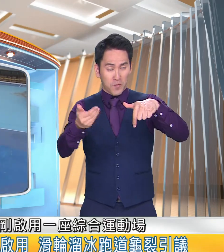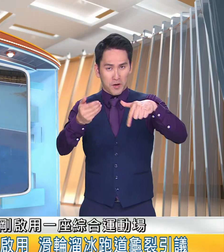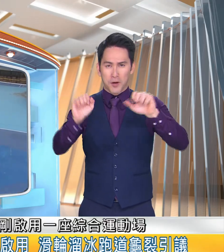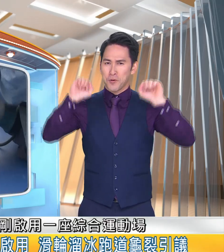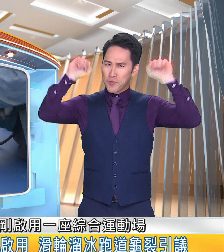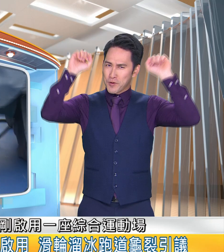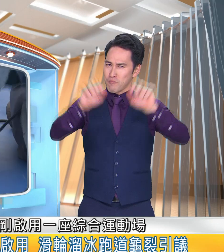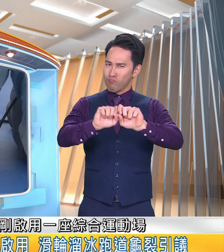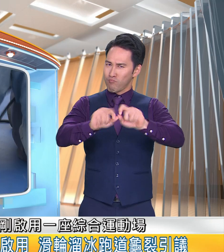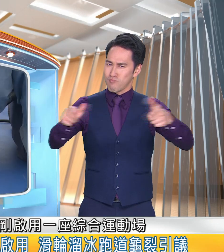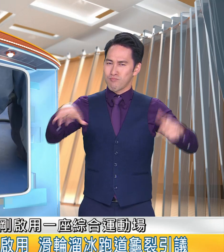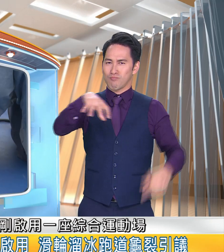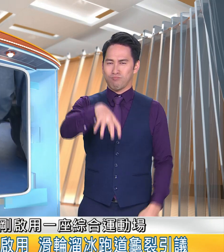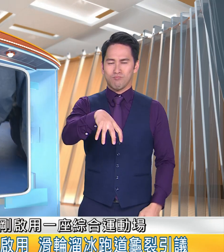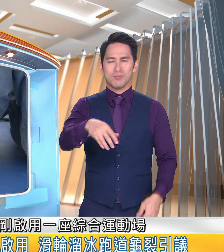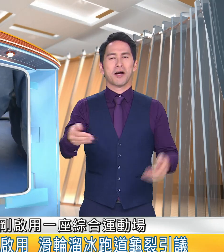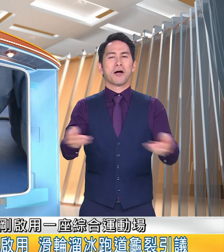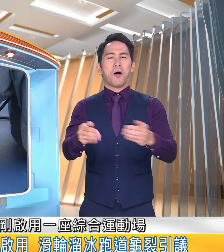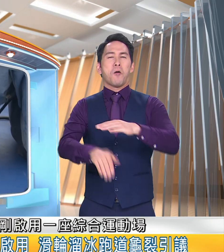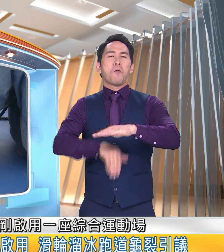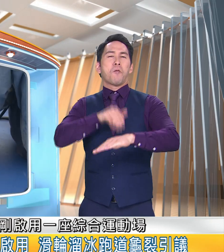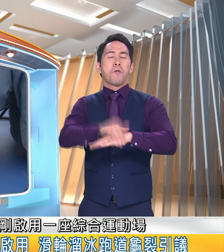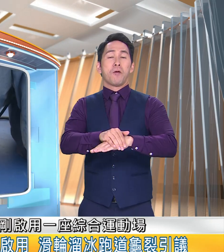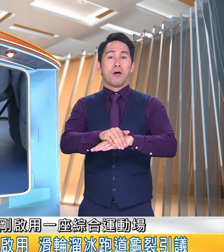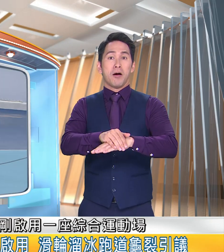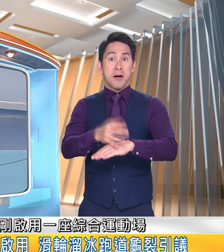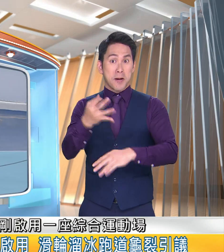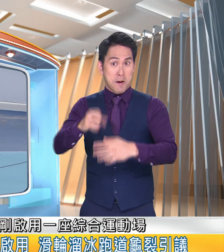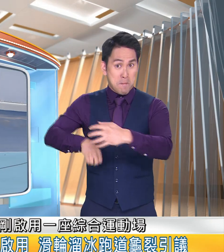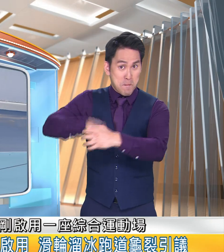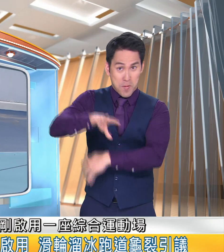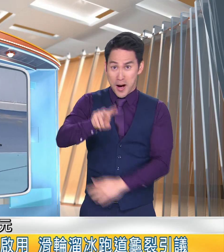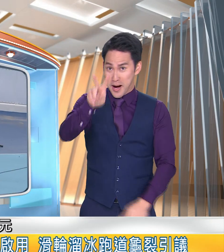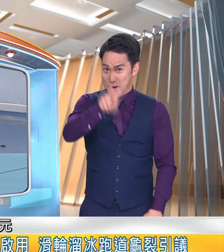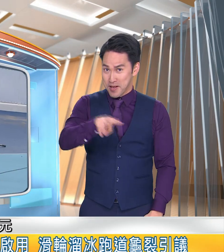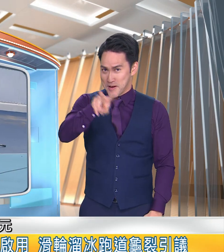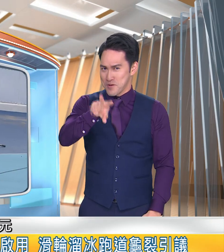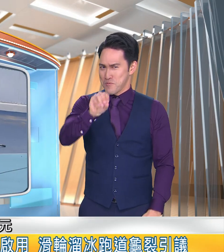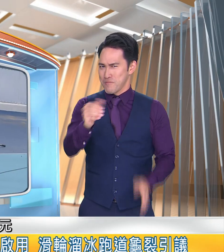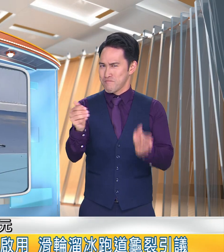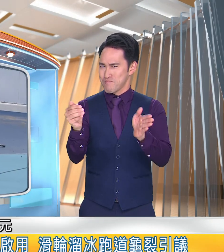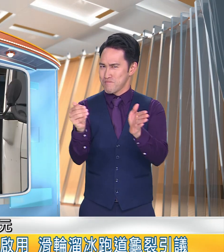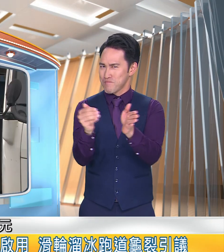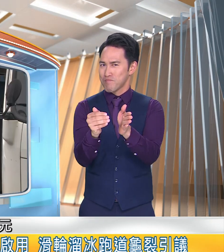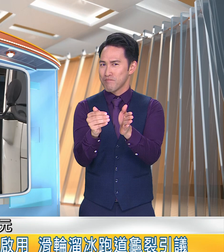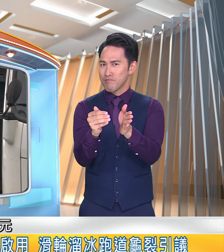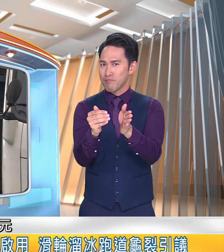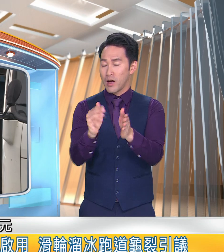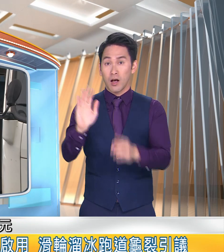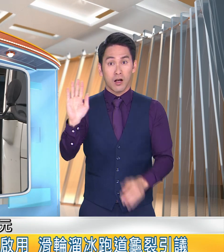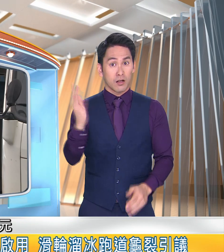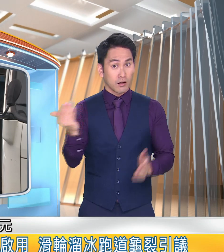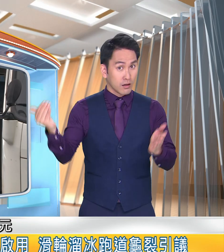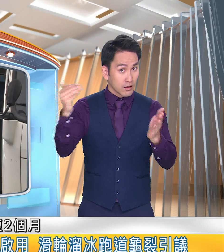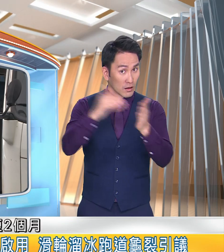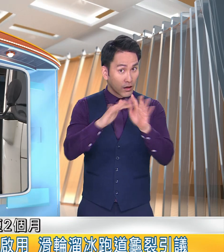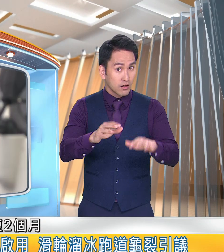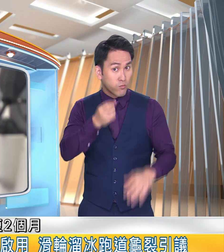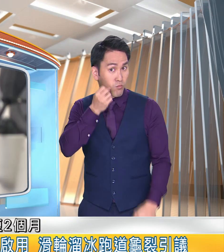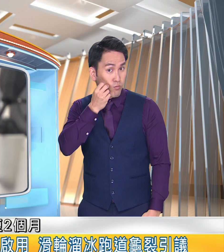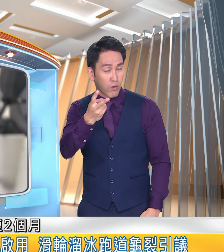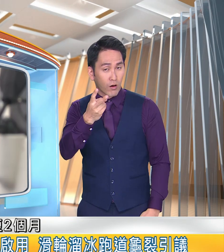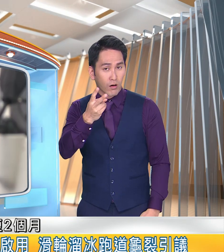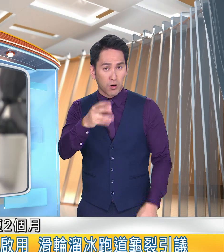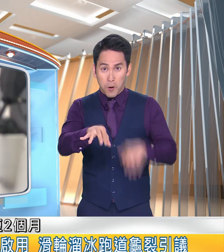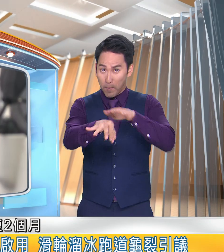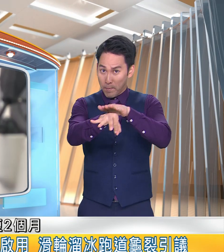2月才刚启用一座综合运动场，斥资将近2000万。不过到现